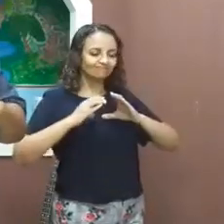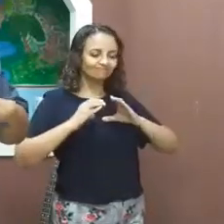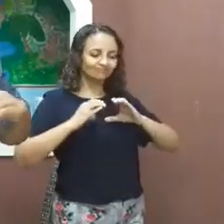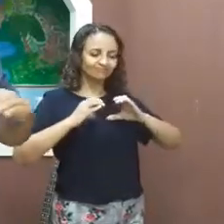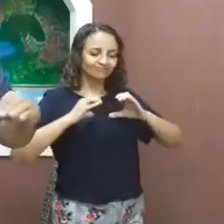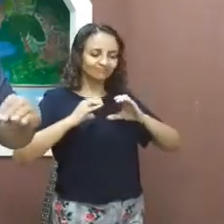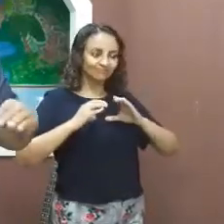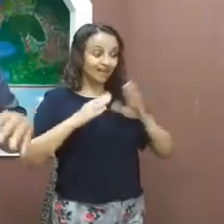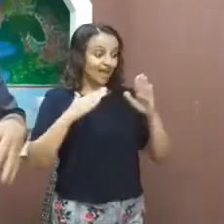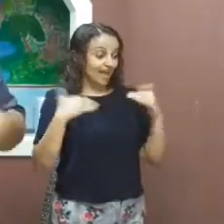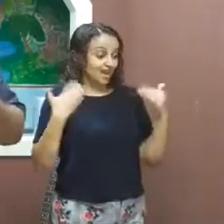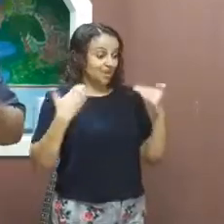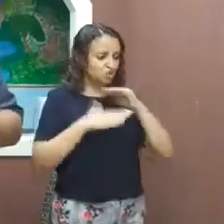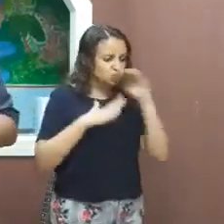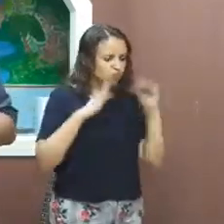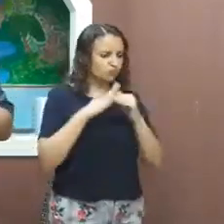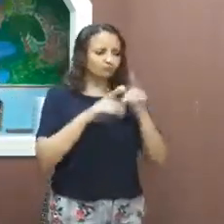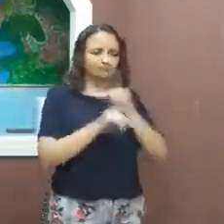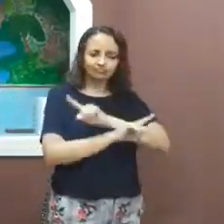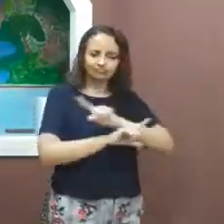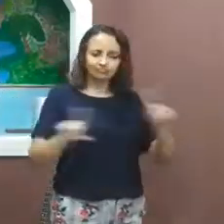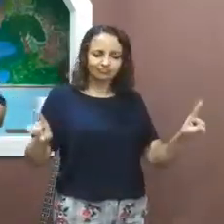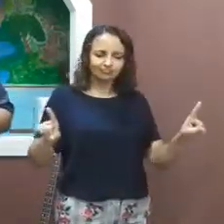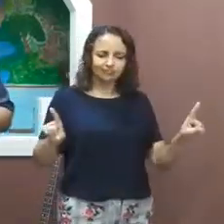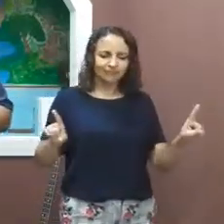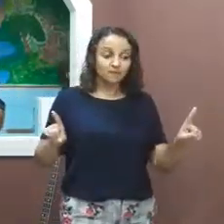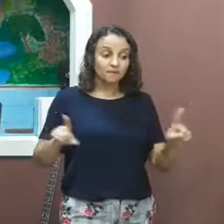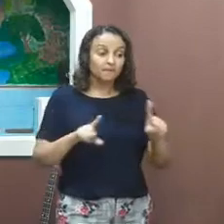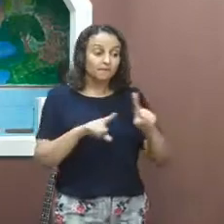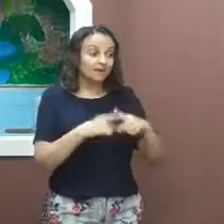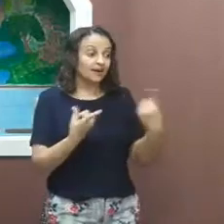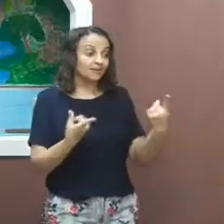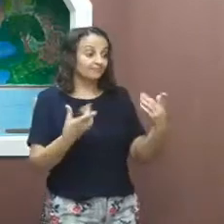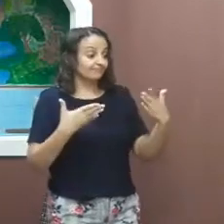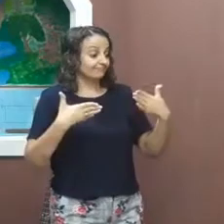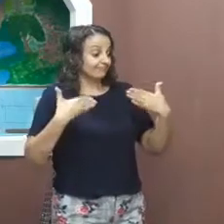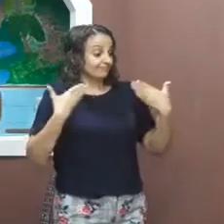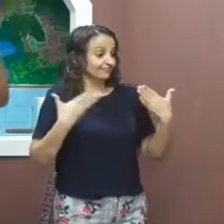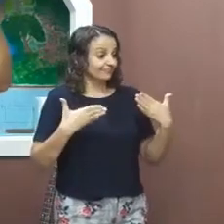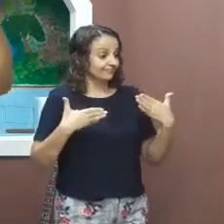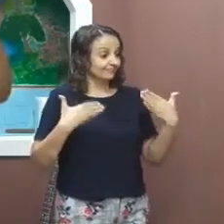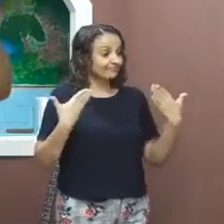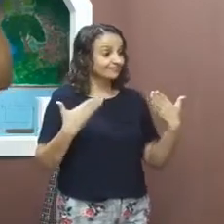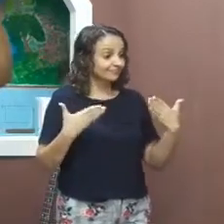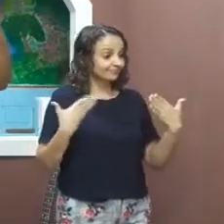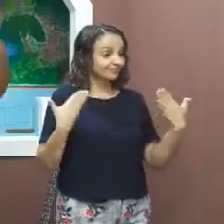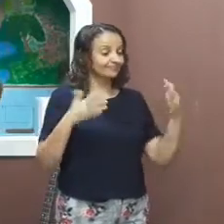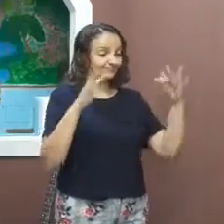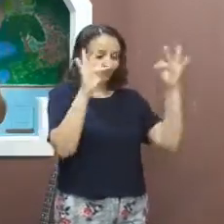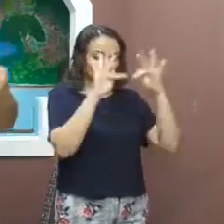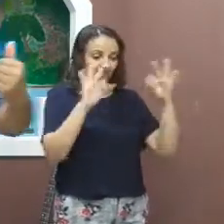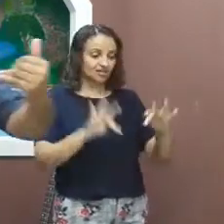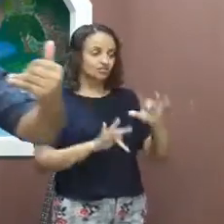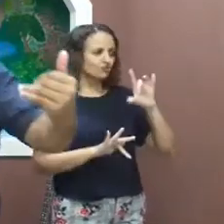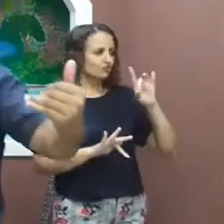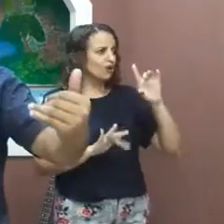é ter alegria por completo, mas sabe, aquela questão: basta, Deus me